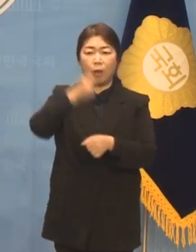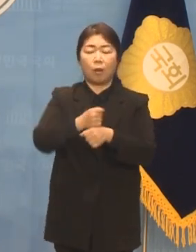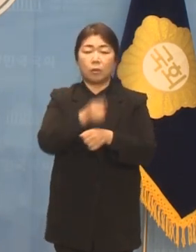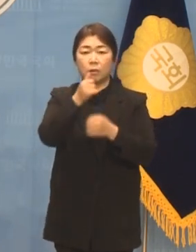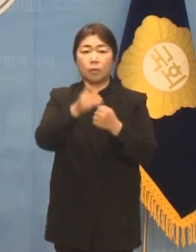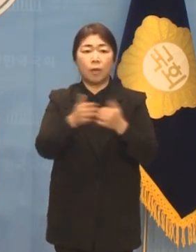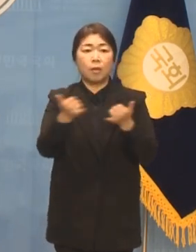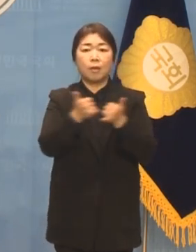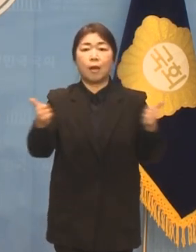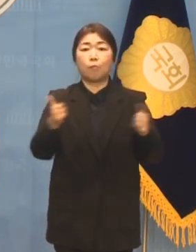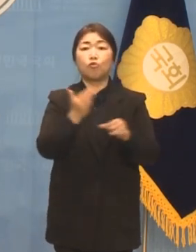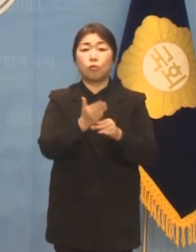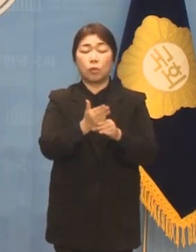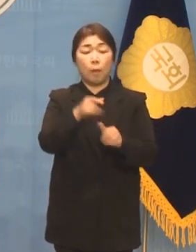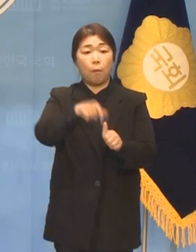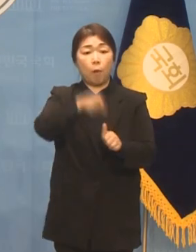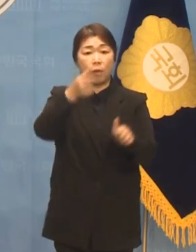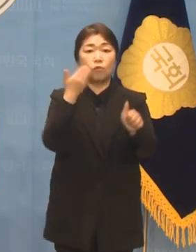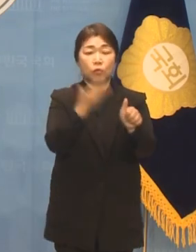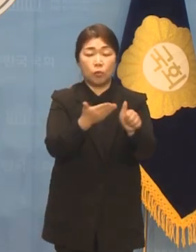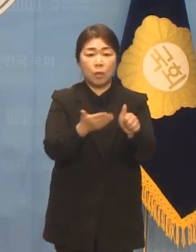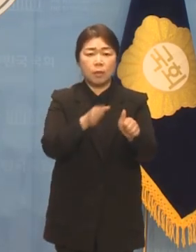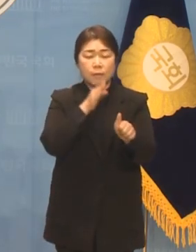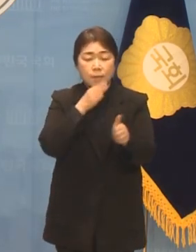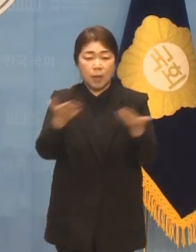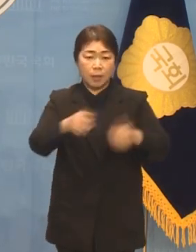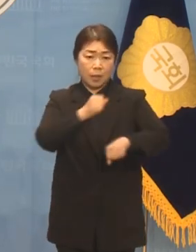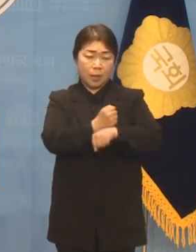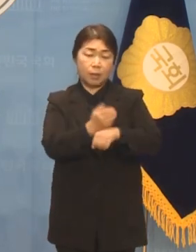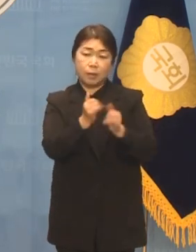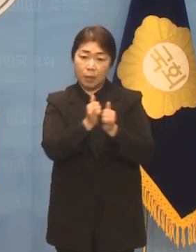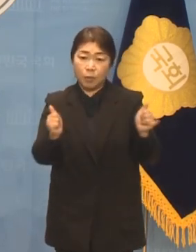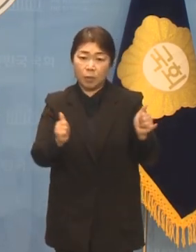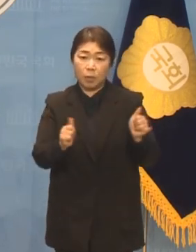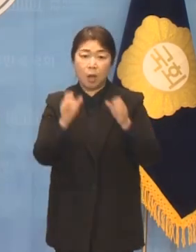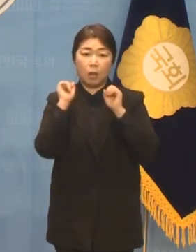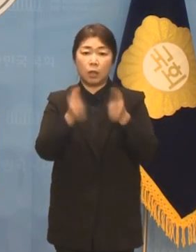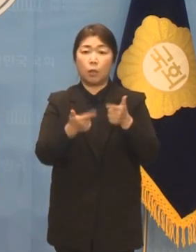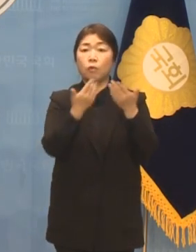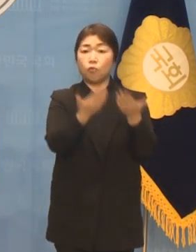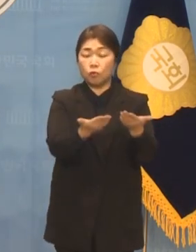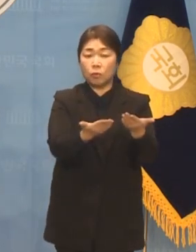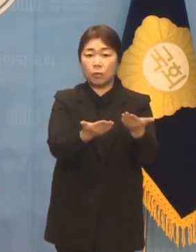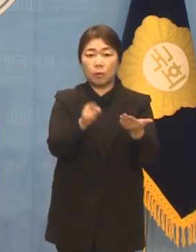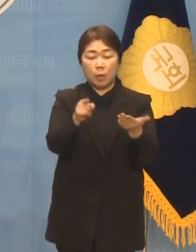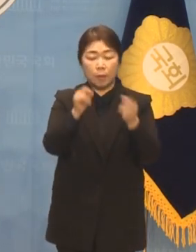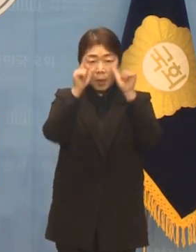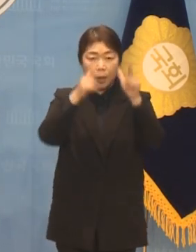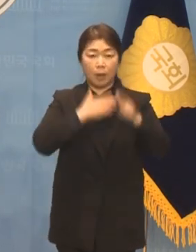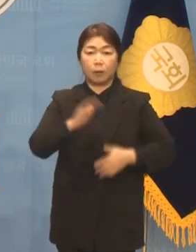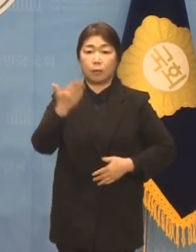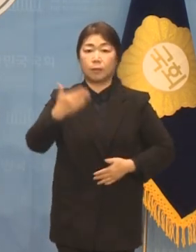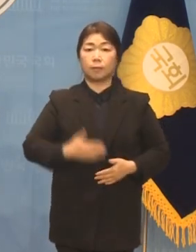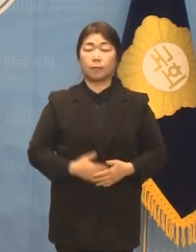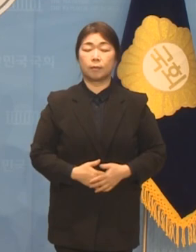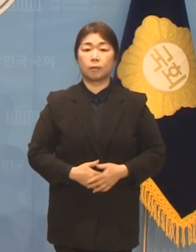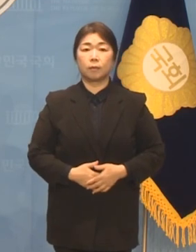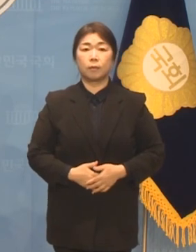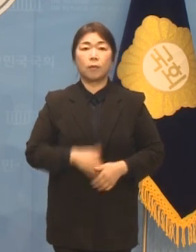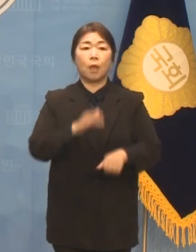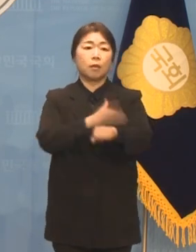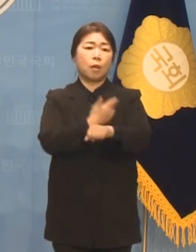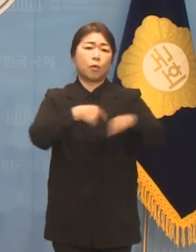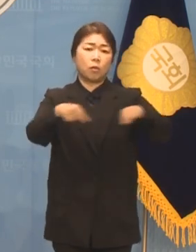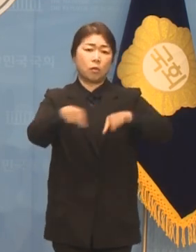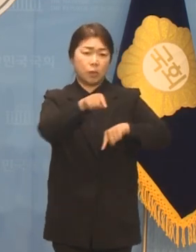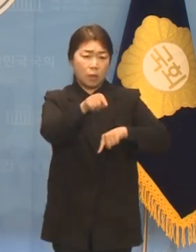중심으로 일하는 사람에게 기회를 준다는 사인을 분명히 해주셨습니다. 잘못된 정치가